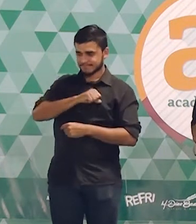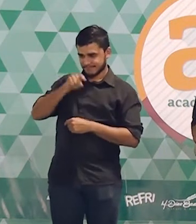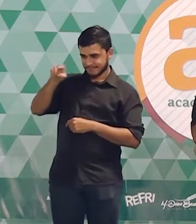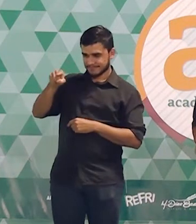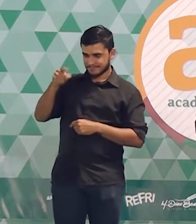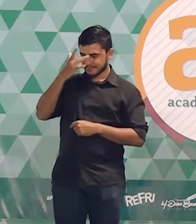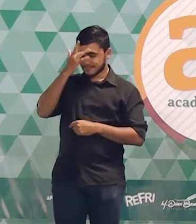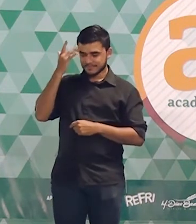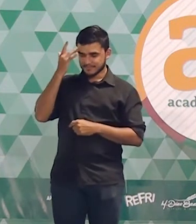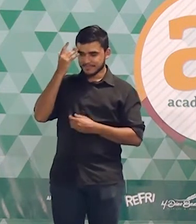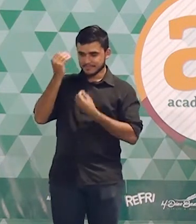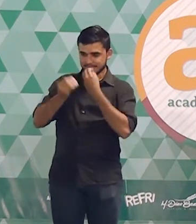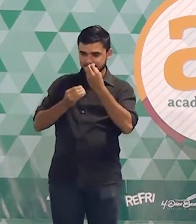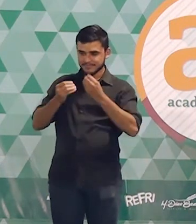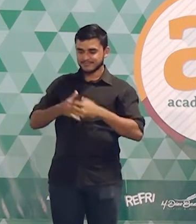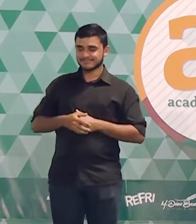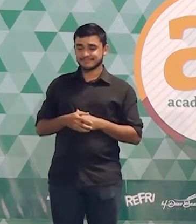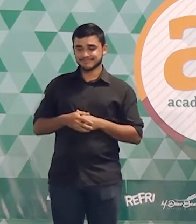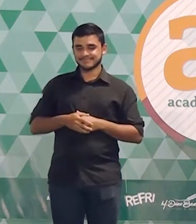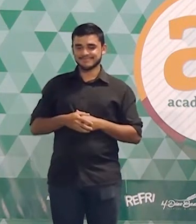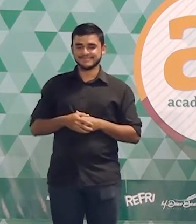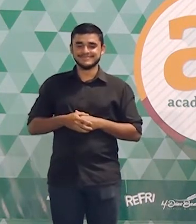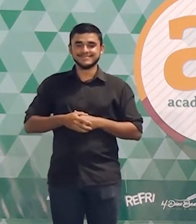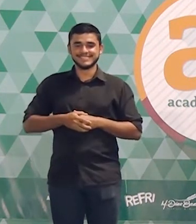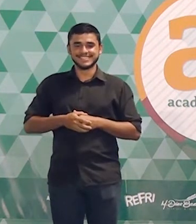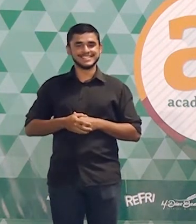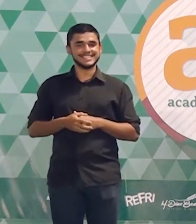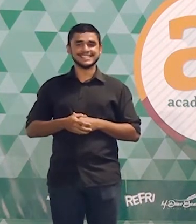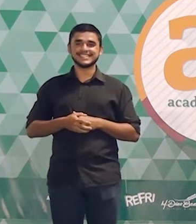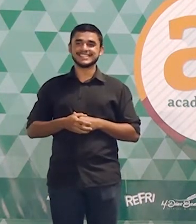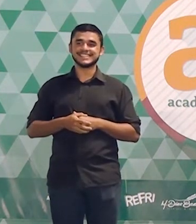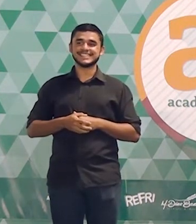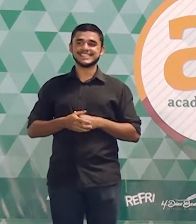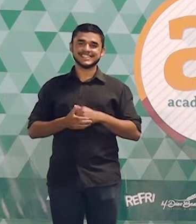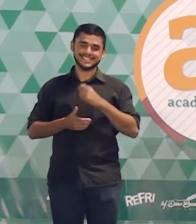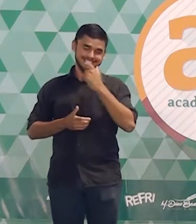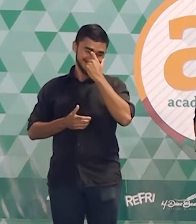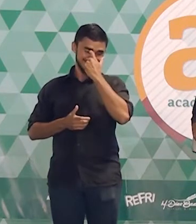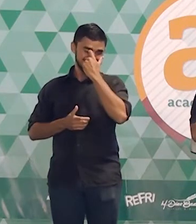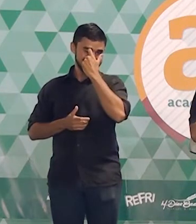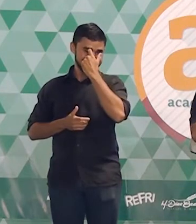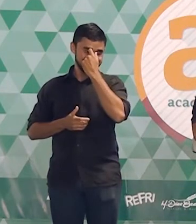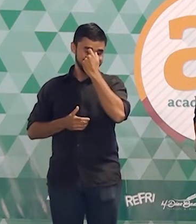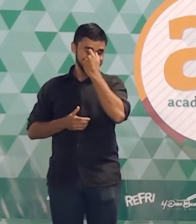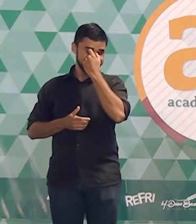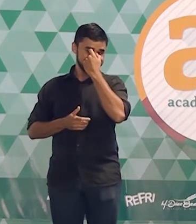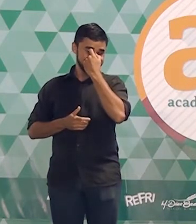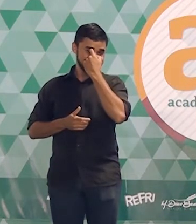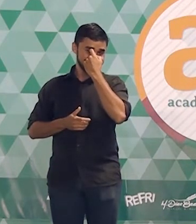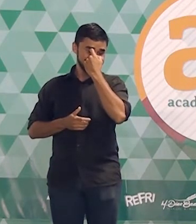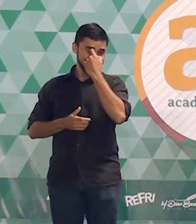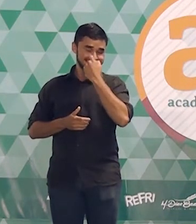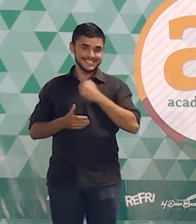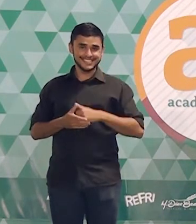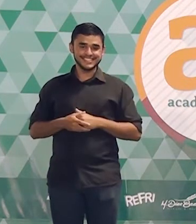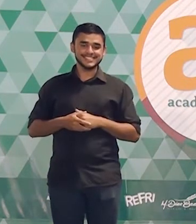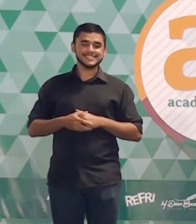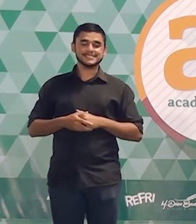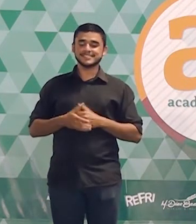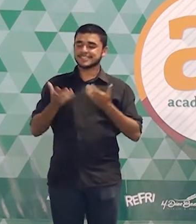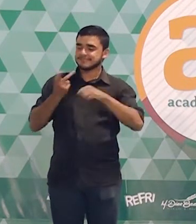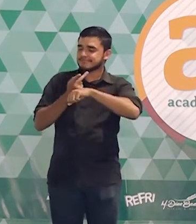horizontes. Difícil, né? Porque tem que passar da estratosfera. Em busca de te encontrar, sou capaz de